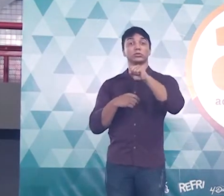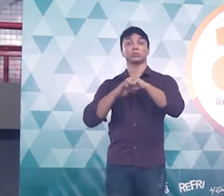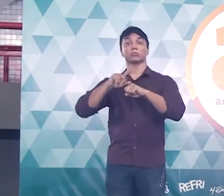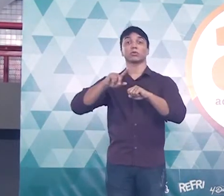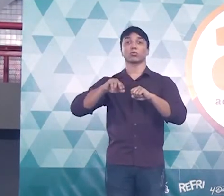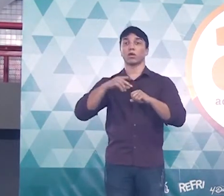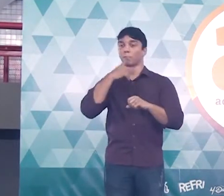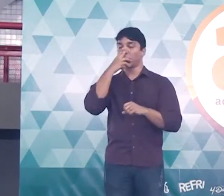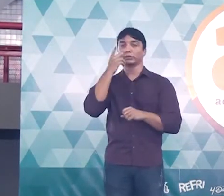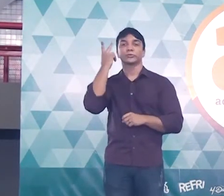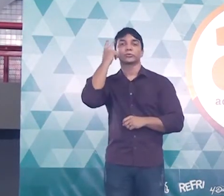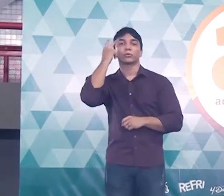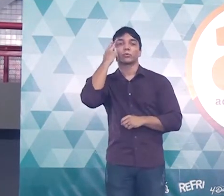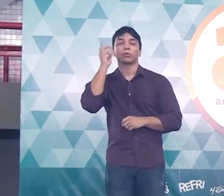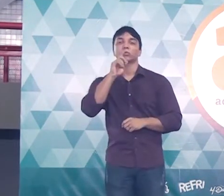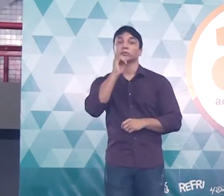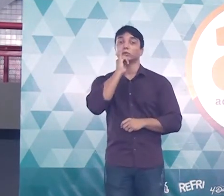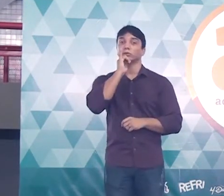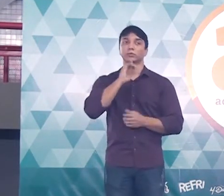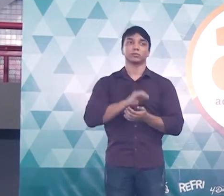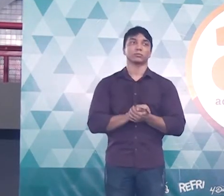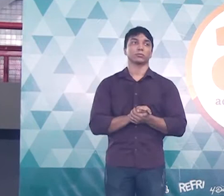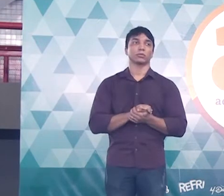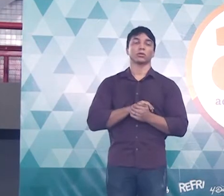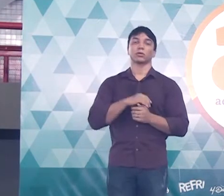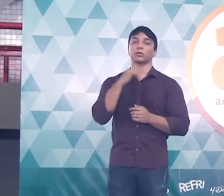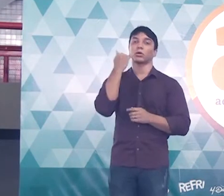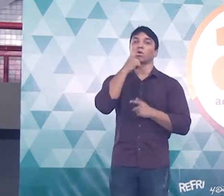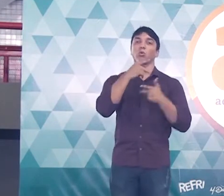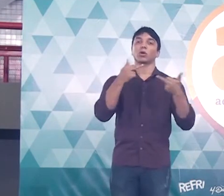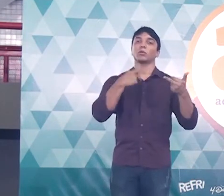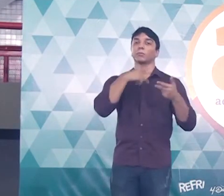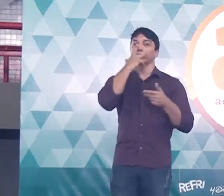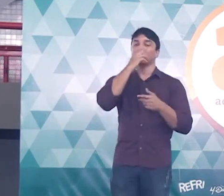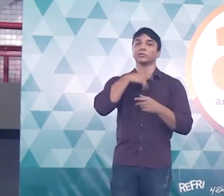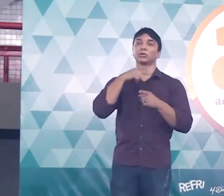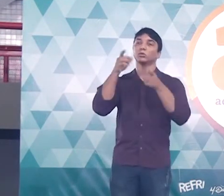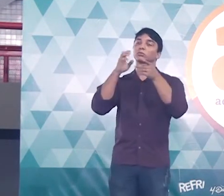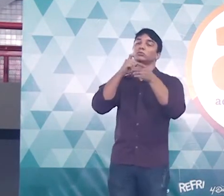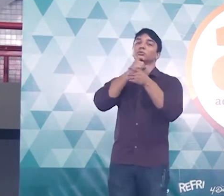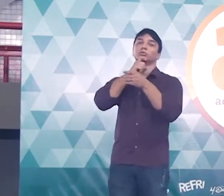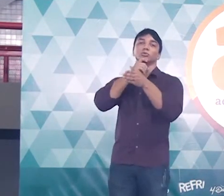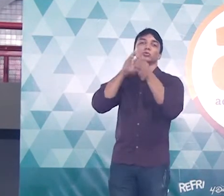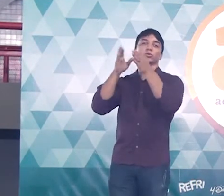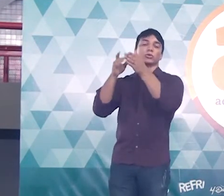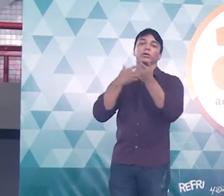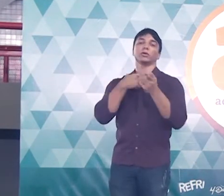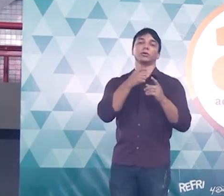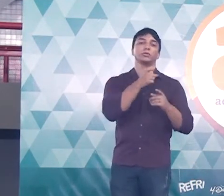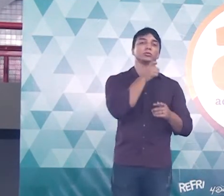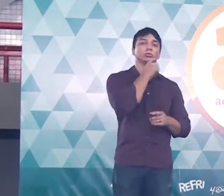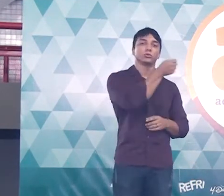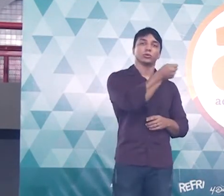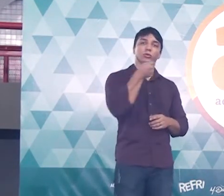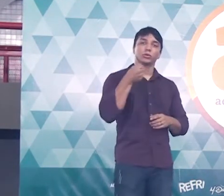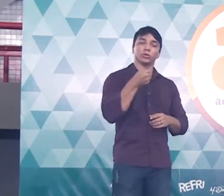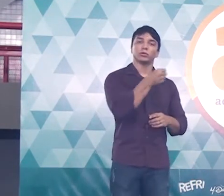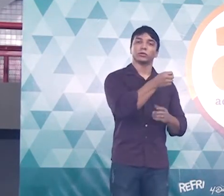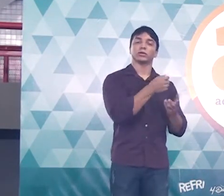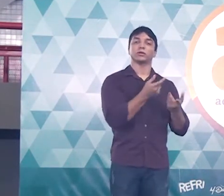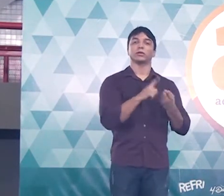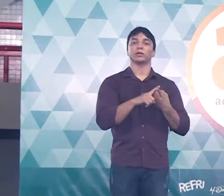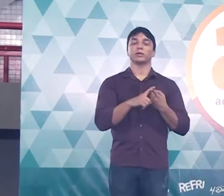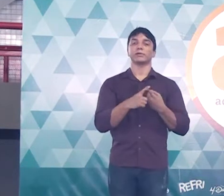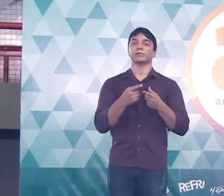é espontâneo. É o caso, por exemplo, dos aparelhos de refrigeração. Você pode ver que a geladeira,